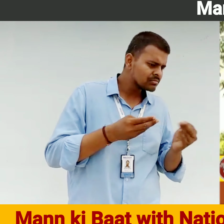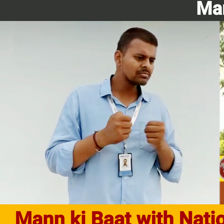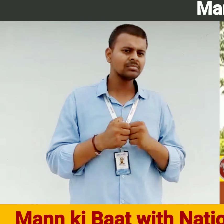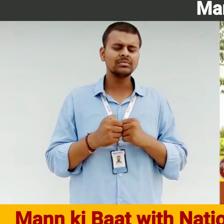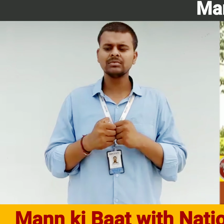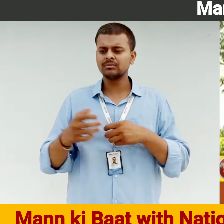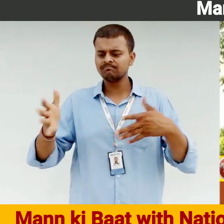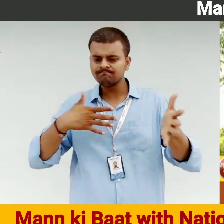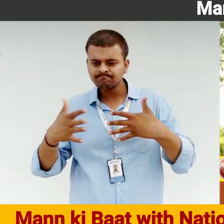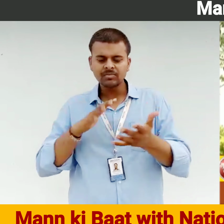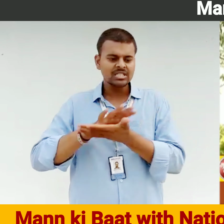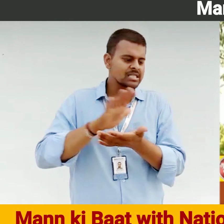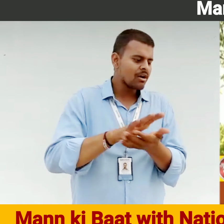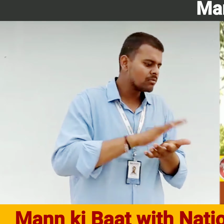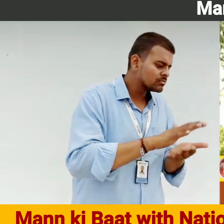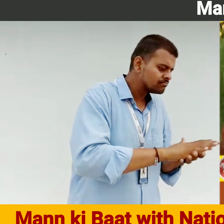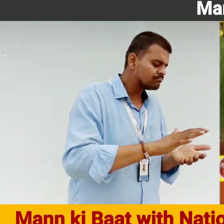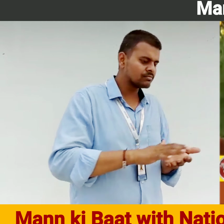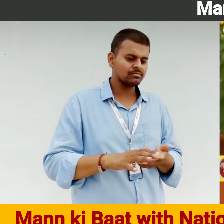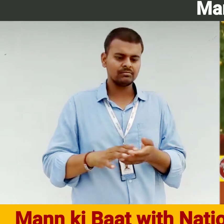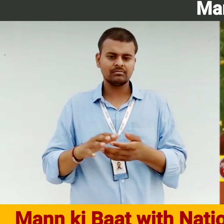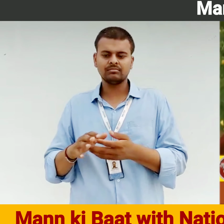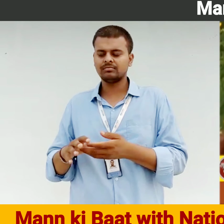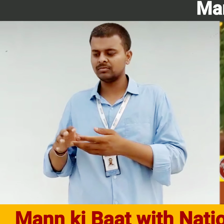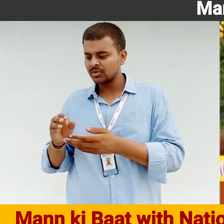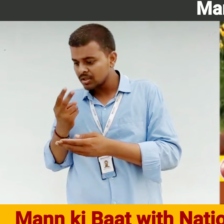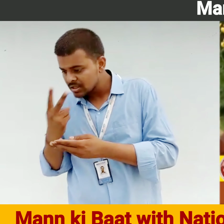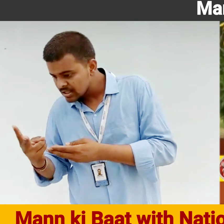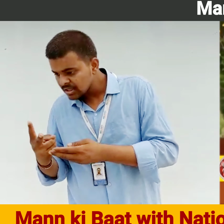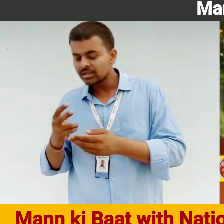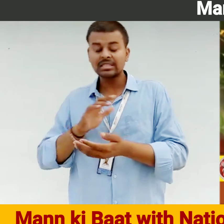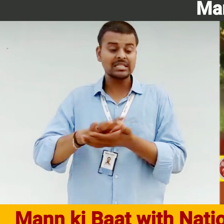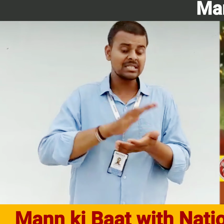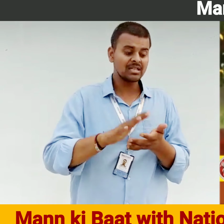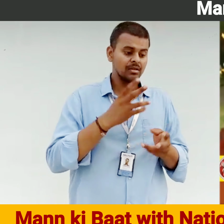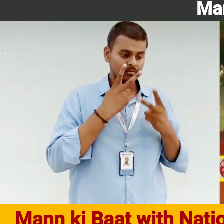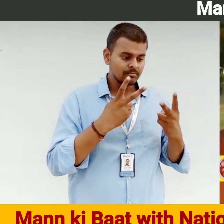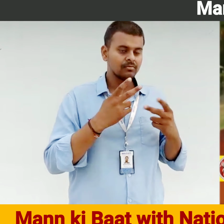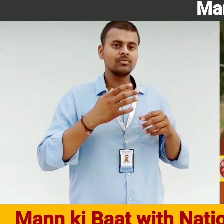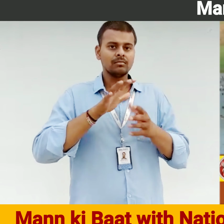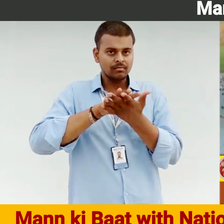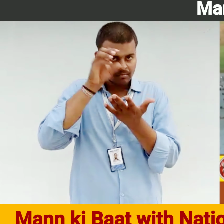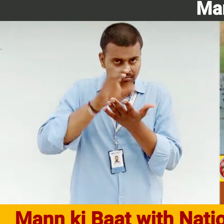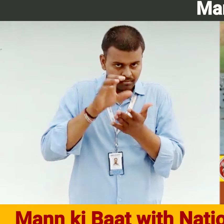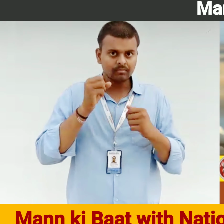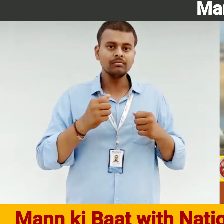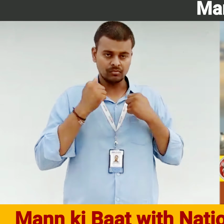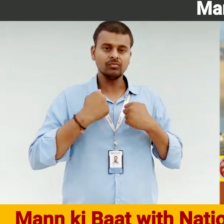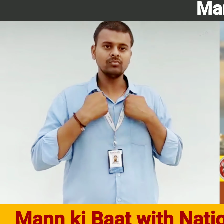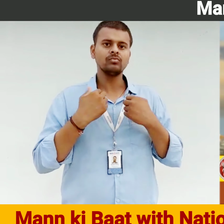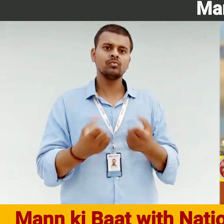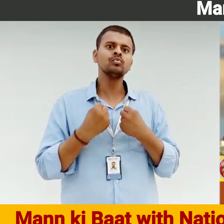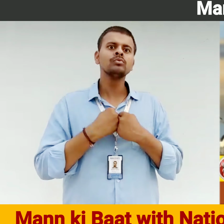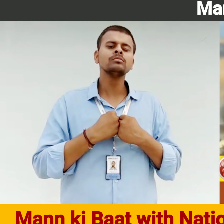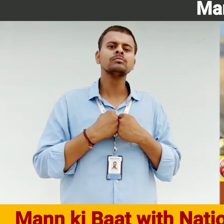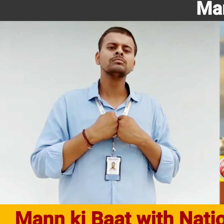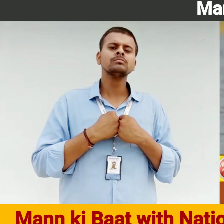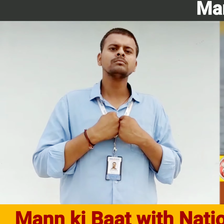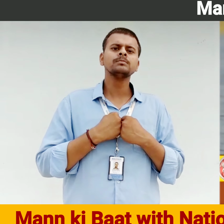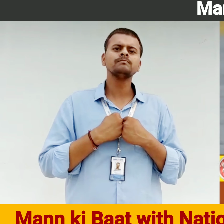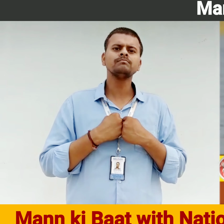से देखने का अवसर भी मिला है। आज कितने ही ऐसे पक्षी जो प्रदूषण और शोर शराबे में ओझल हो गए